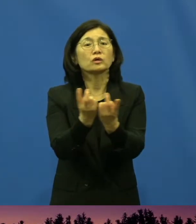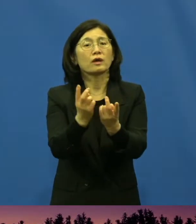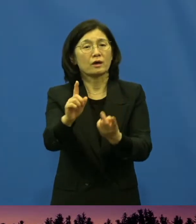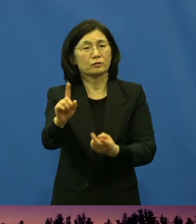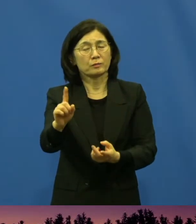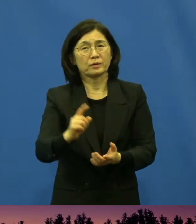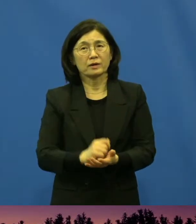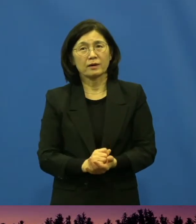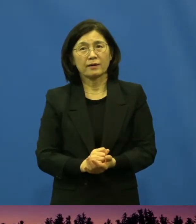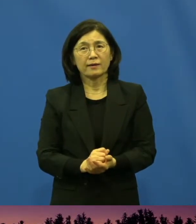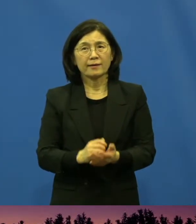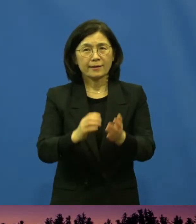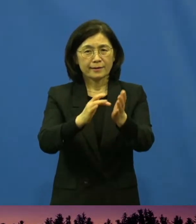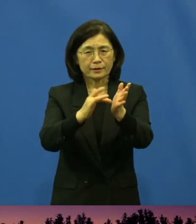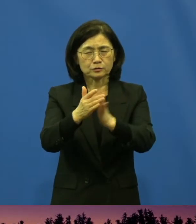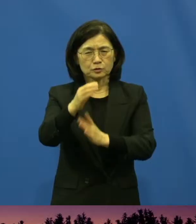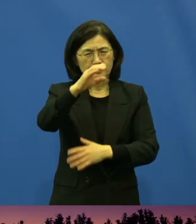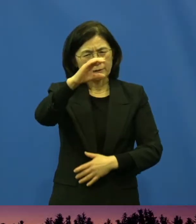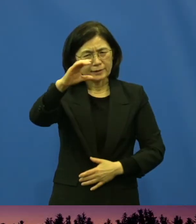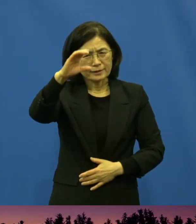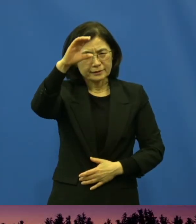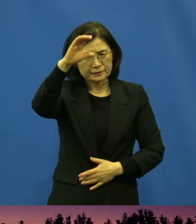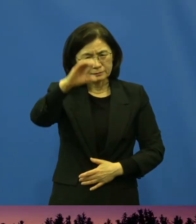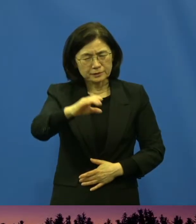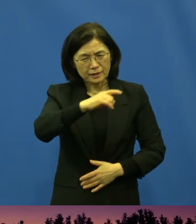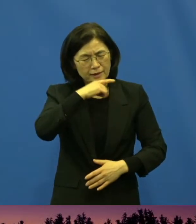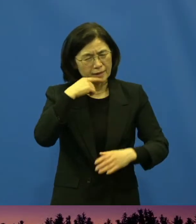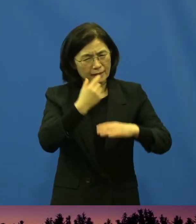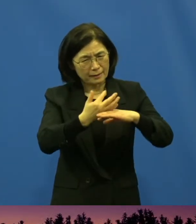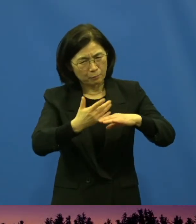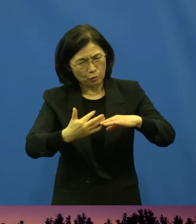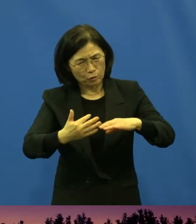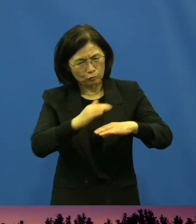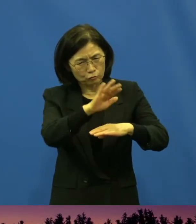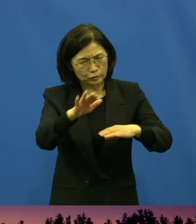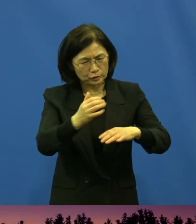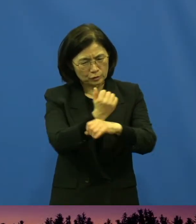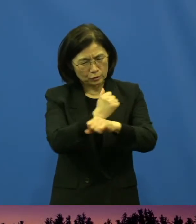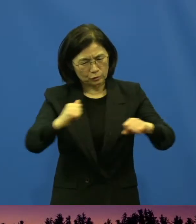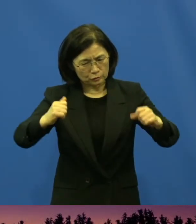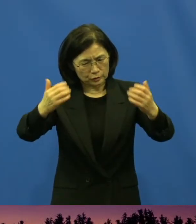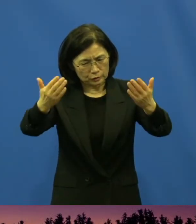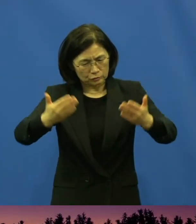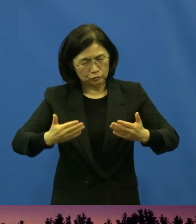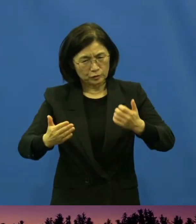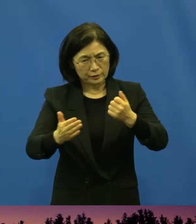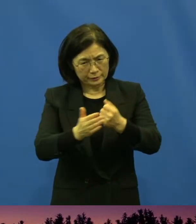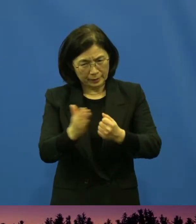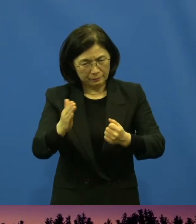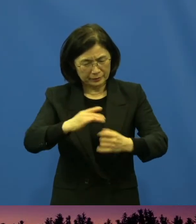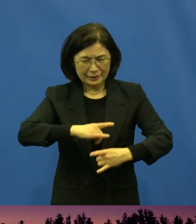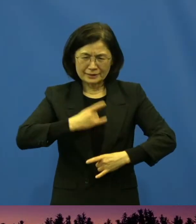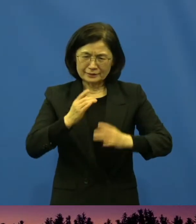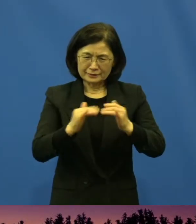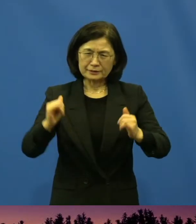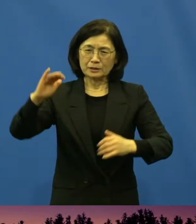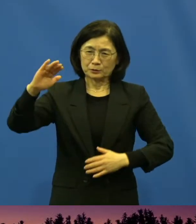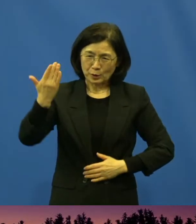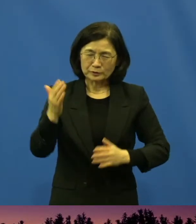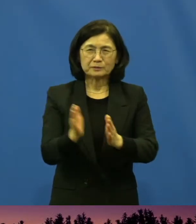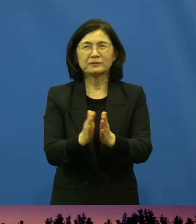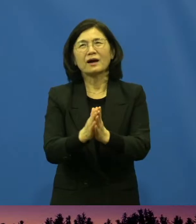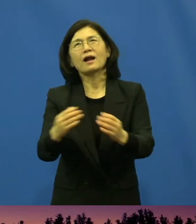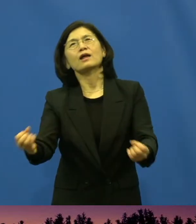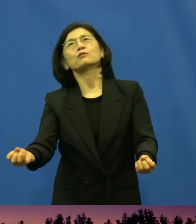이제 예수님의 십자가의 보혈로 우리를 용서해 주셨기 때문에 이제 죄인이 의인이 됐습니다. 할렐루야. 그러고 계속